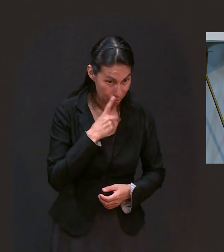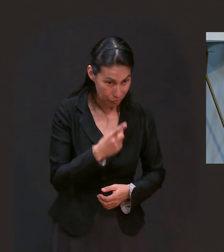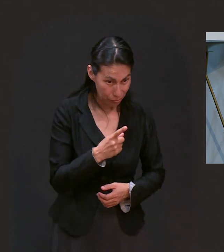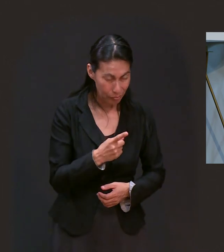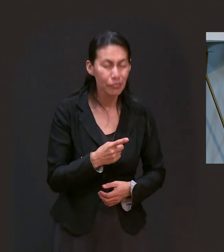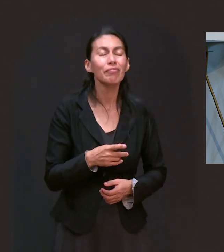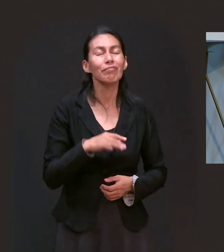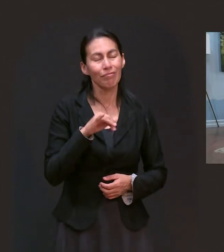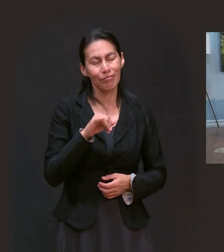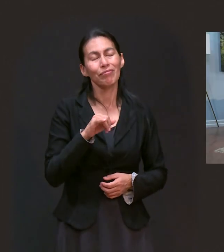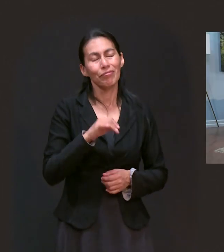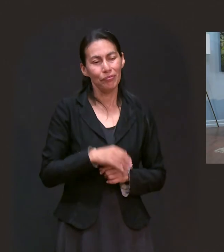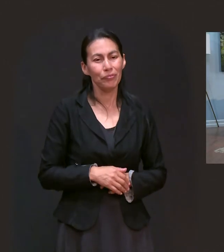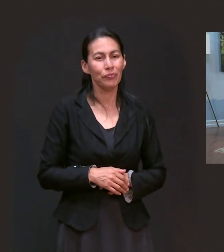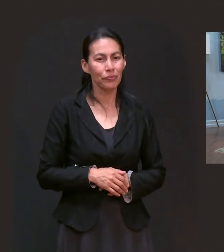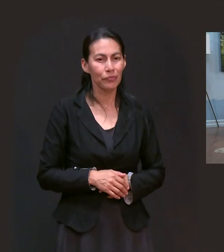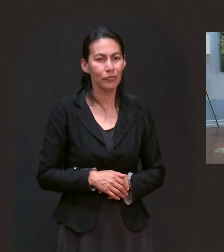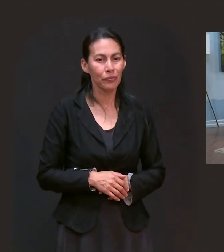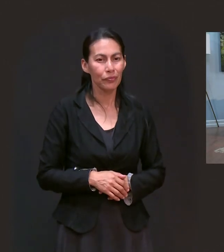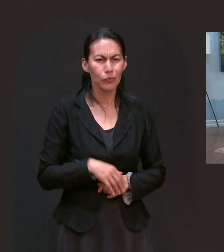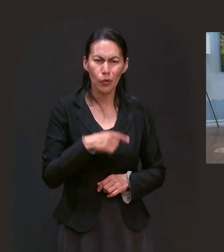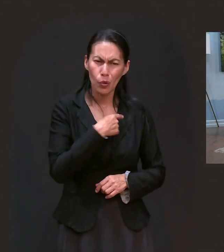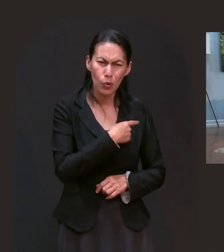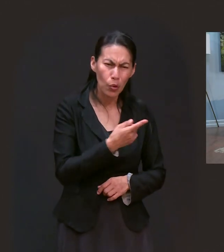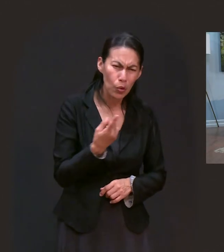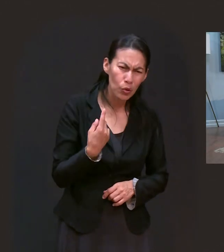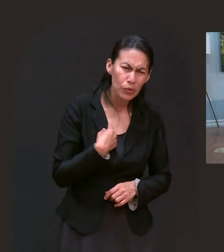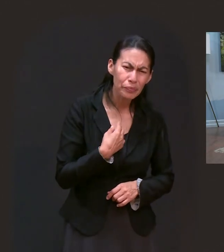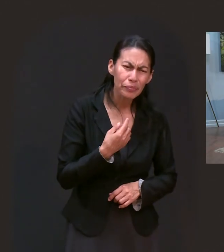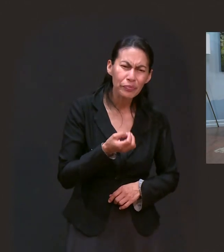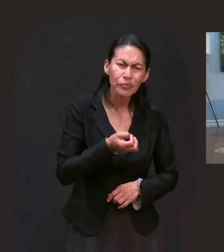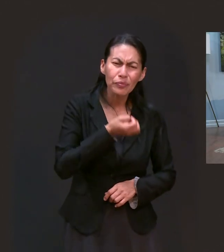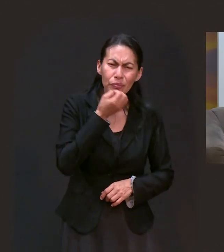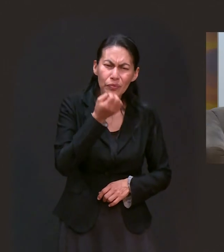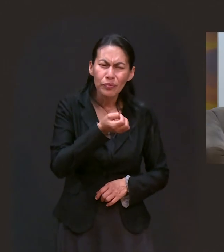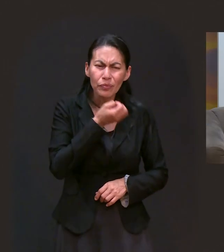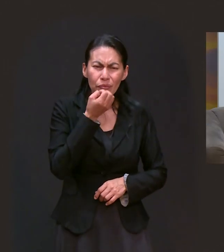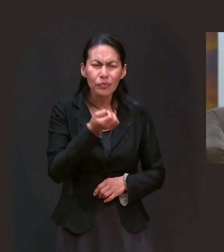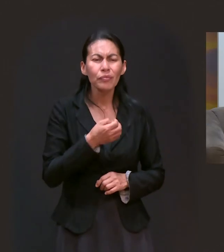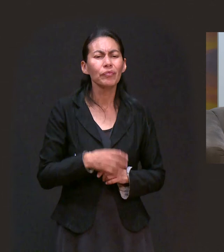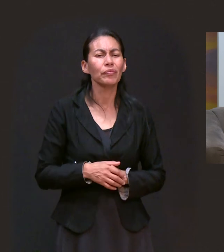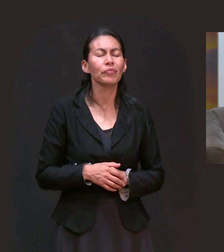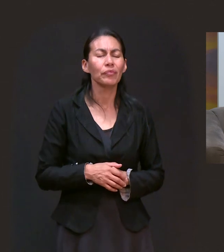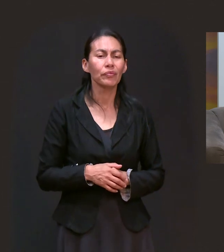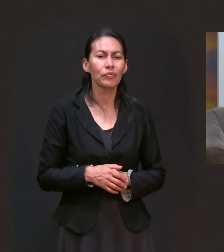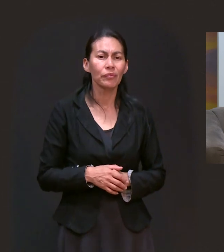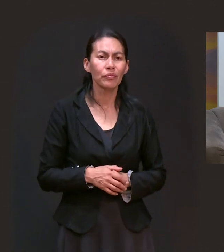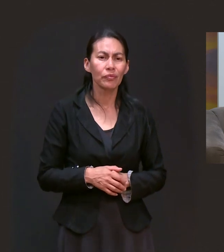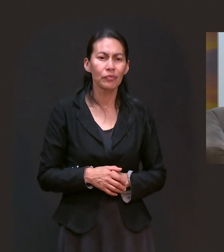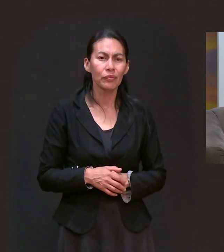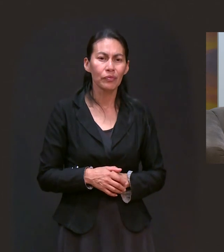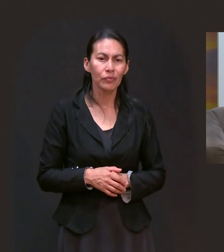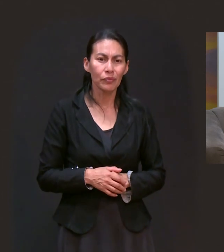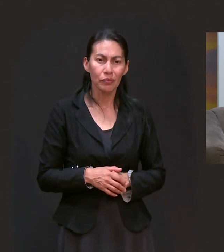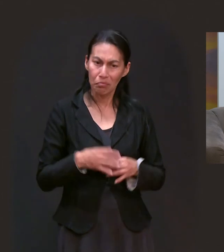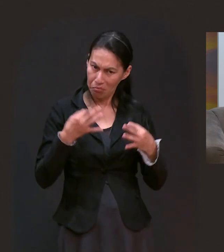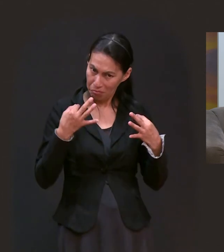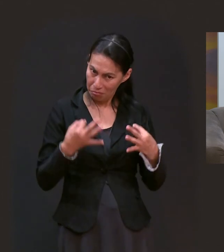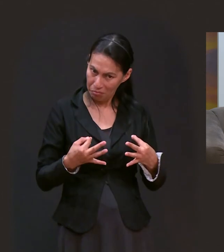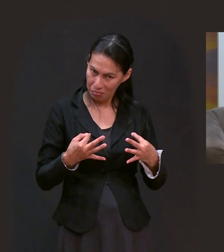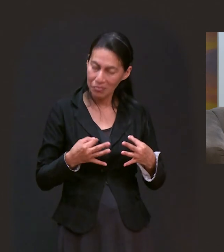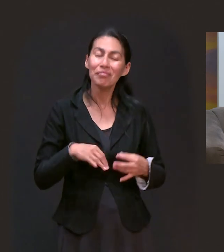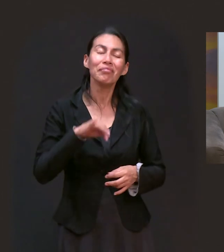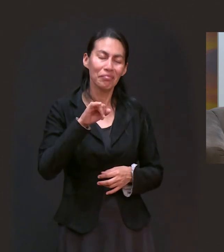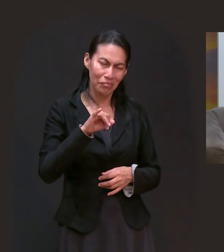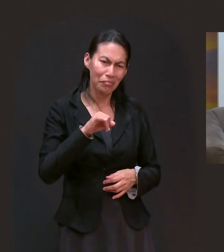por resultado seis y llorando fue que realmente se vendieron todas las cosas